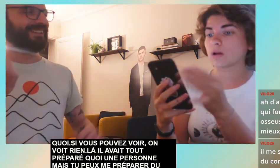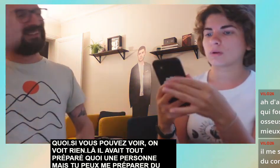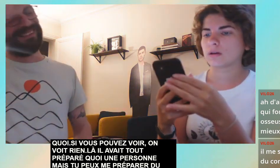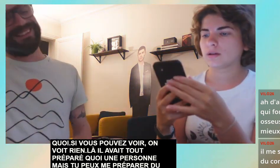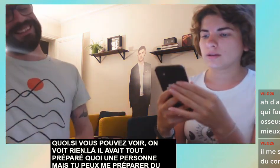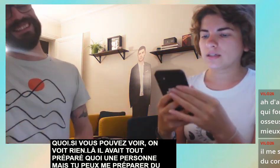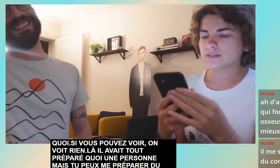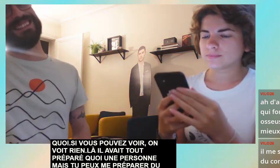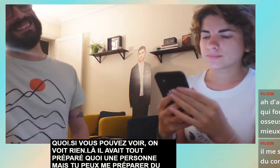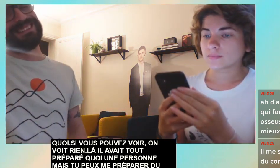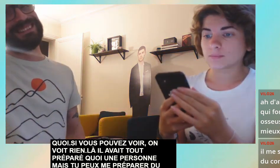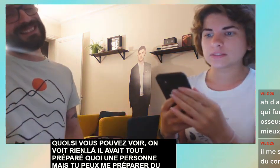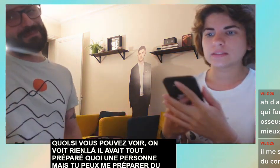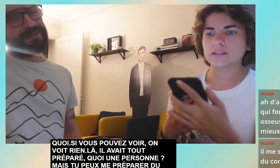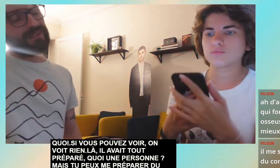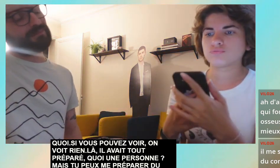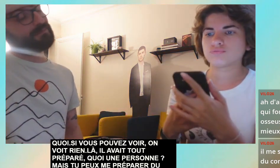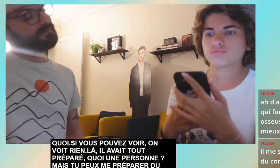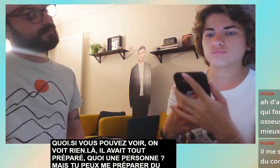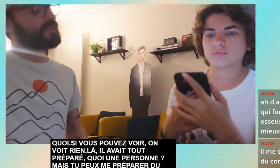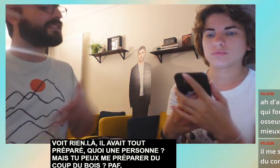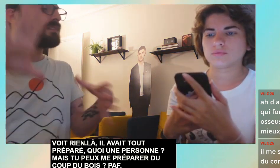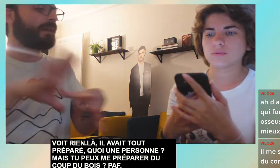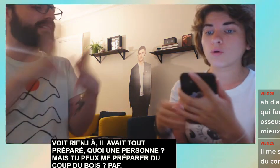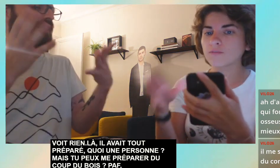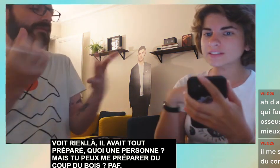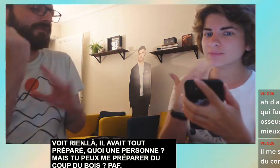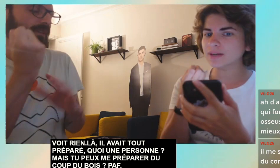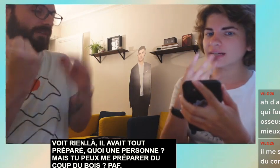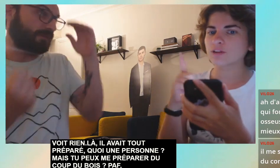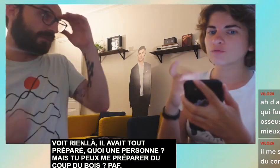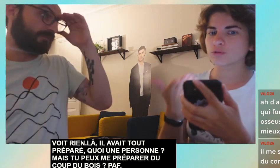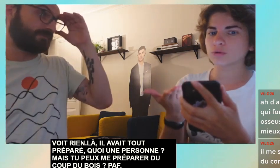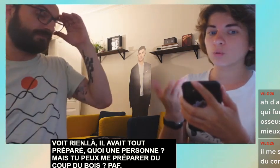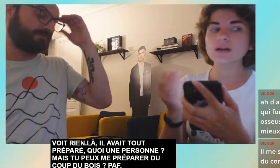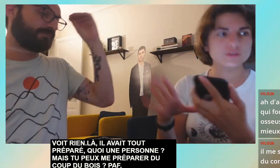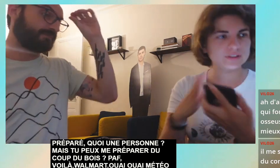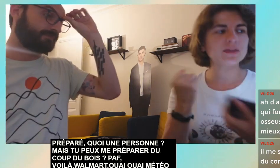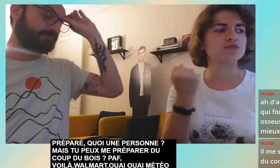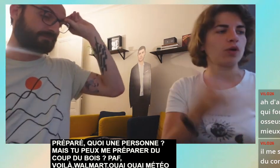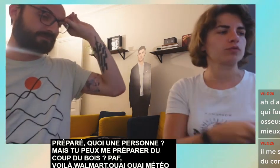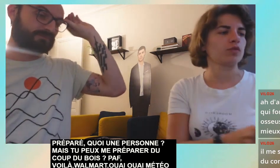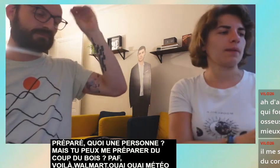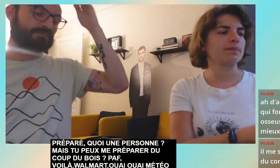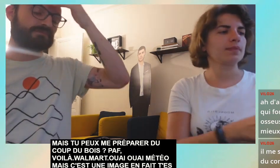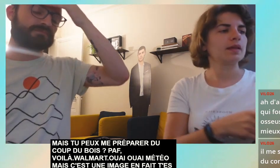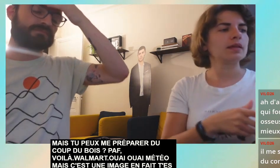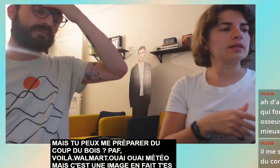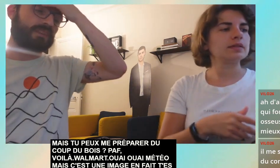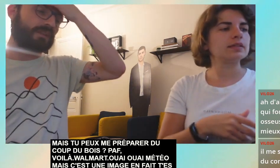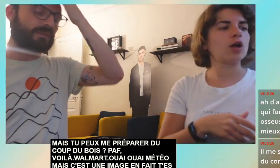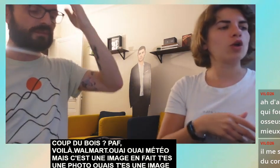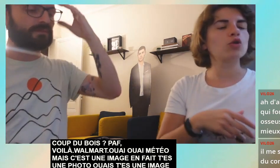Ouais. Mais Mais ouais, oui, c'est une image. en fait, t'es bien forte, qu'il y a une photo. Ouais, c'est une image forte, tu vois. très C'est forte. dans le